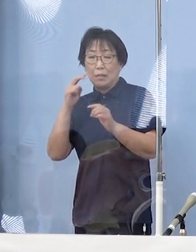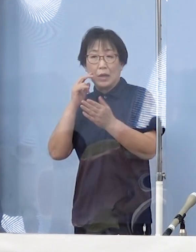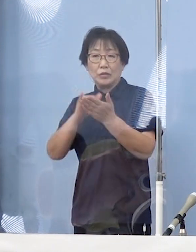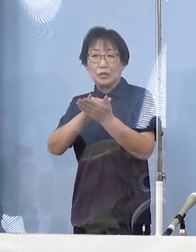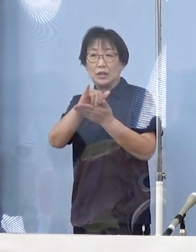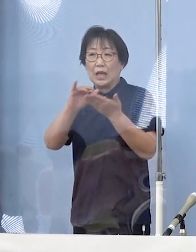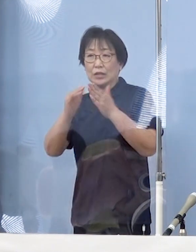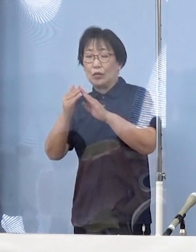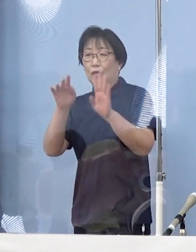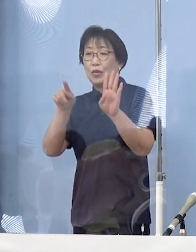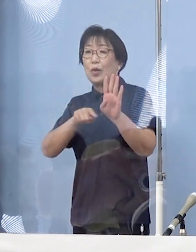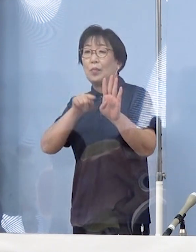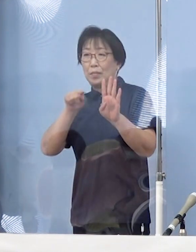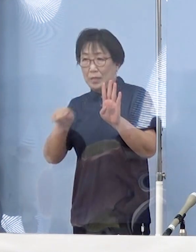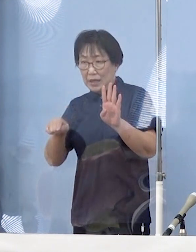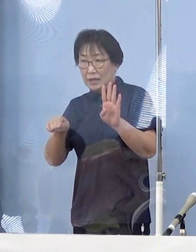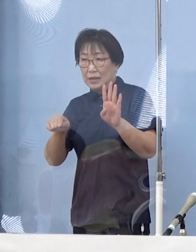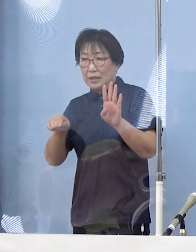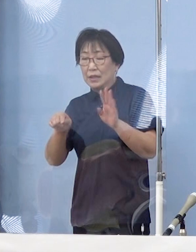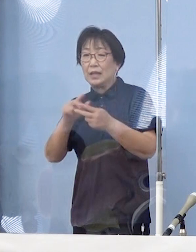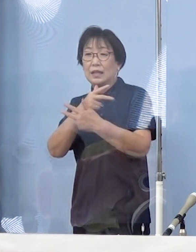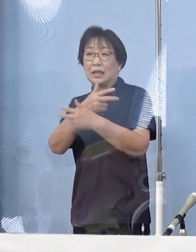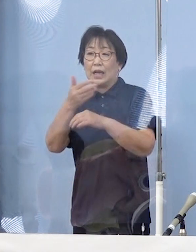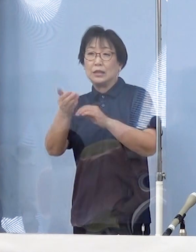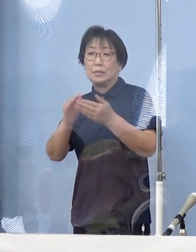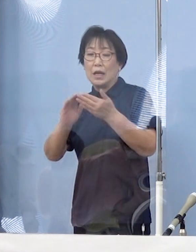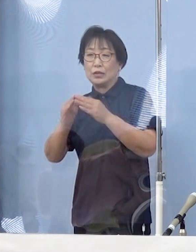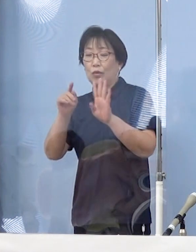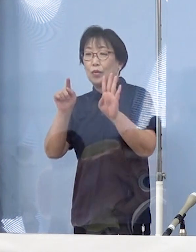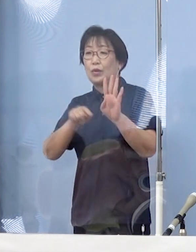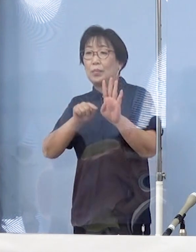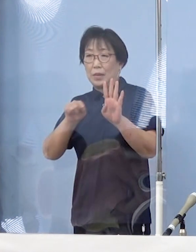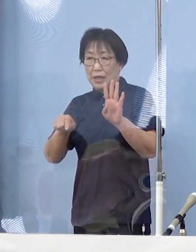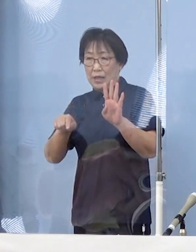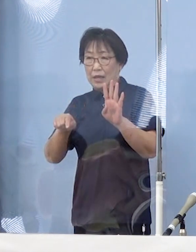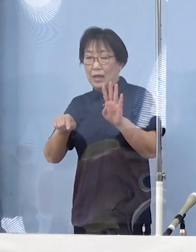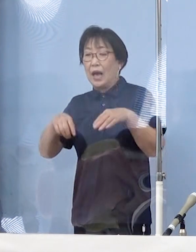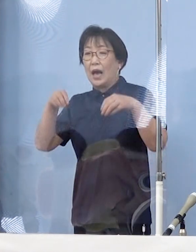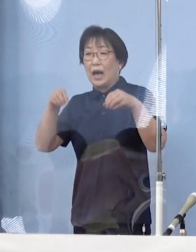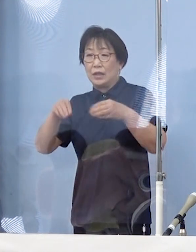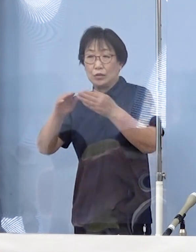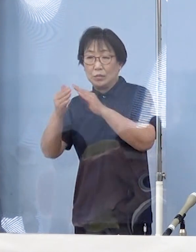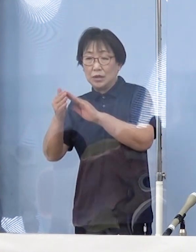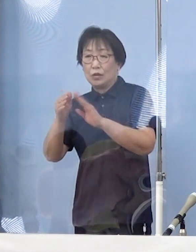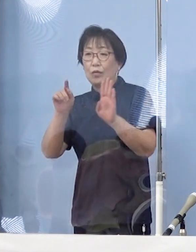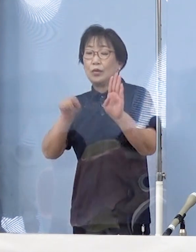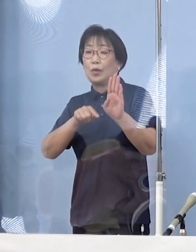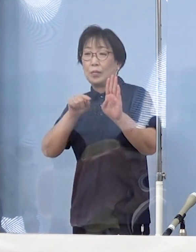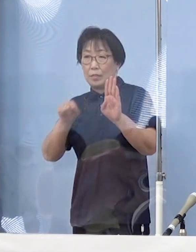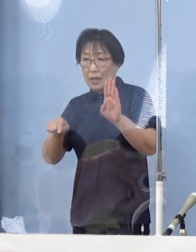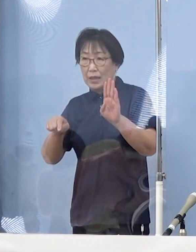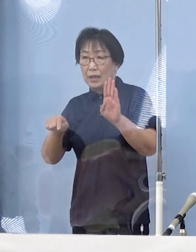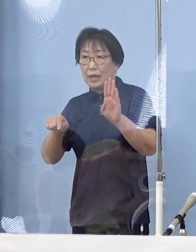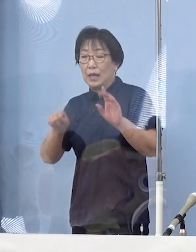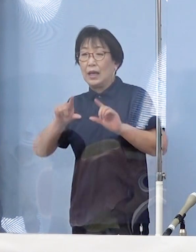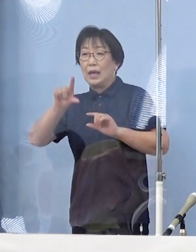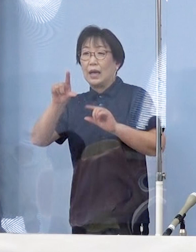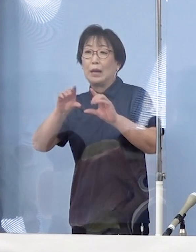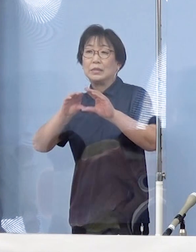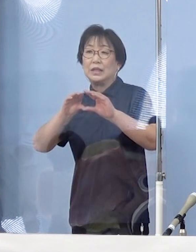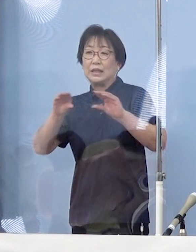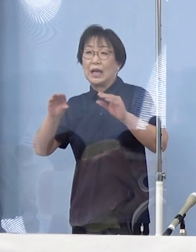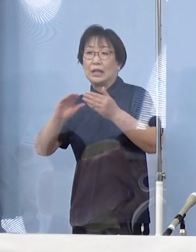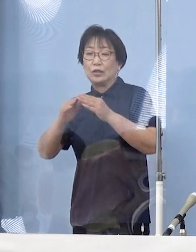町4名、北島町4名、藍住町4名、上板町